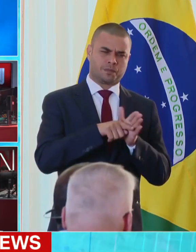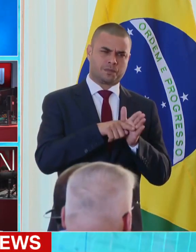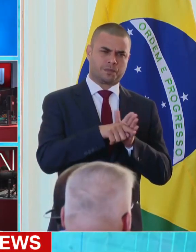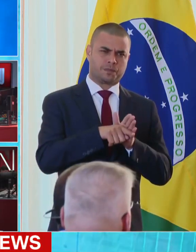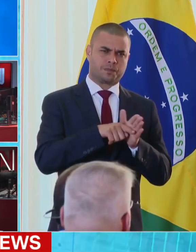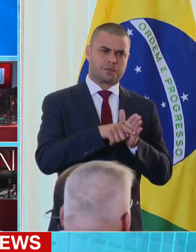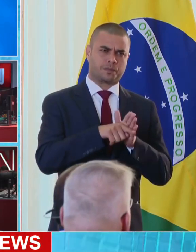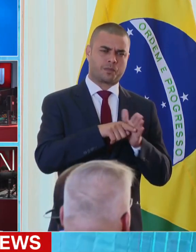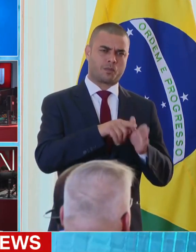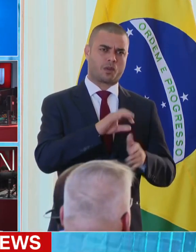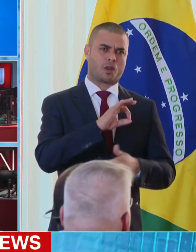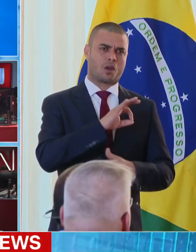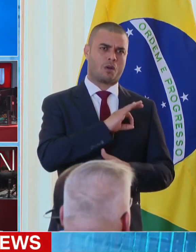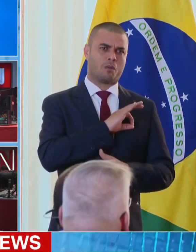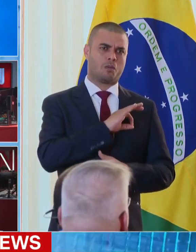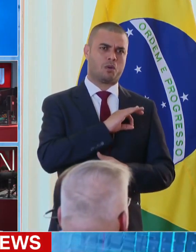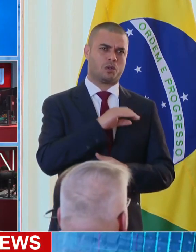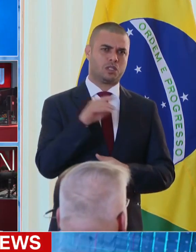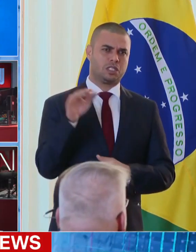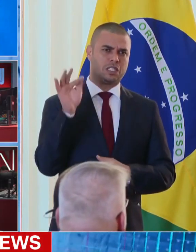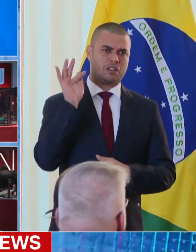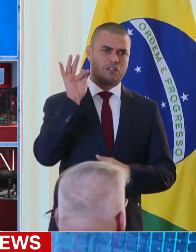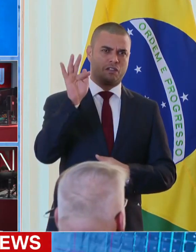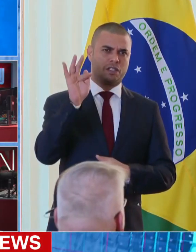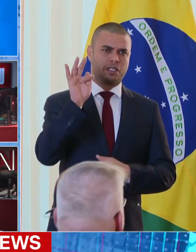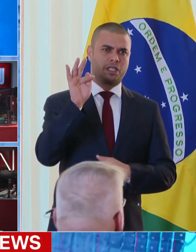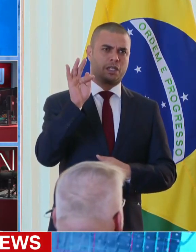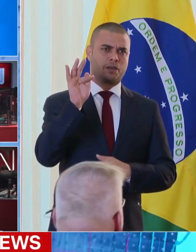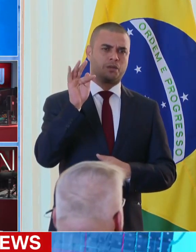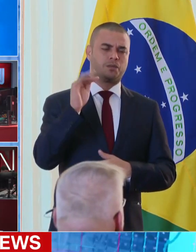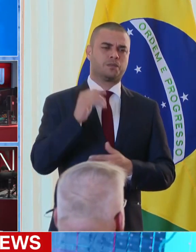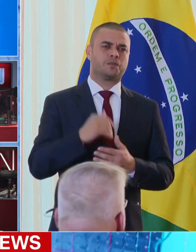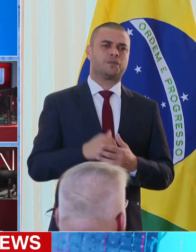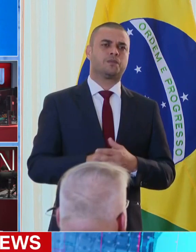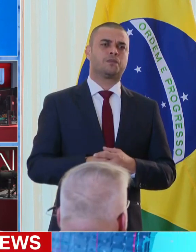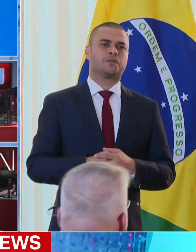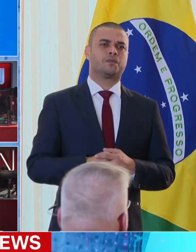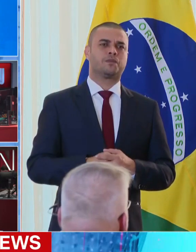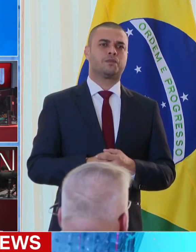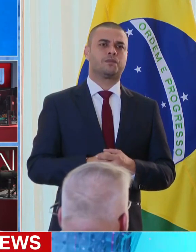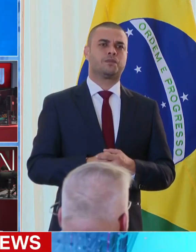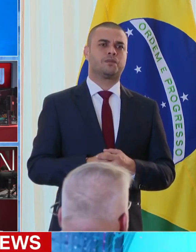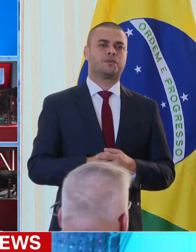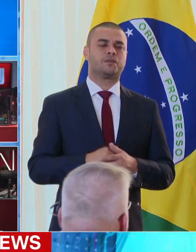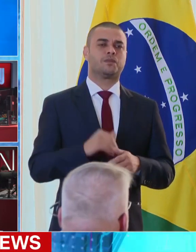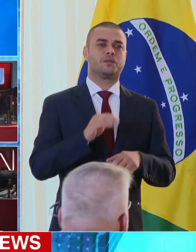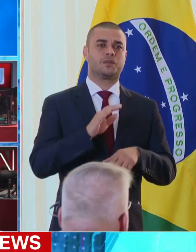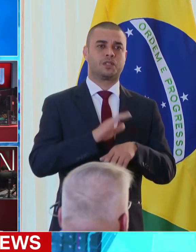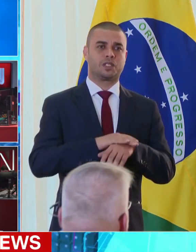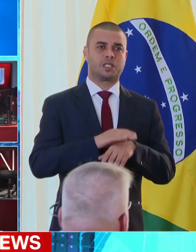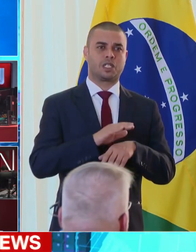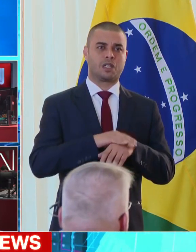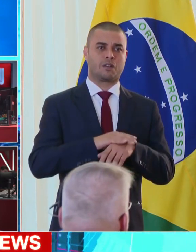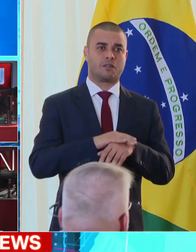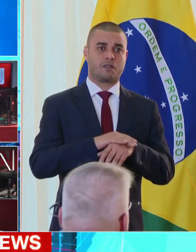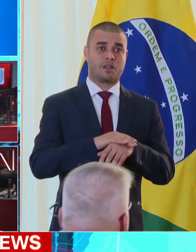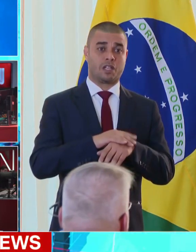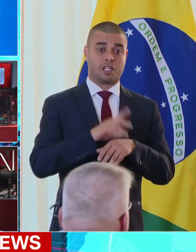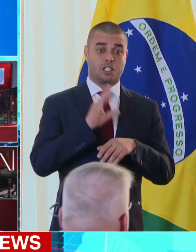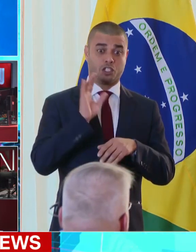a credibilidade do processo eleitoral logo na sequência desse trecho tem uma defesa do ministro Edson fachin